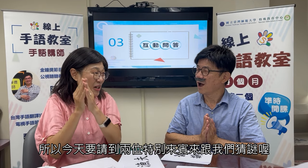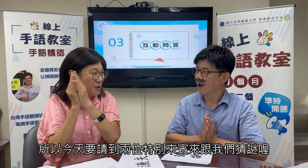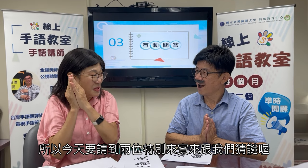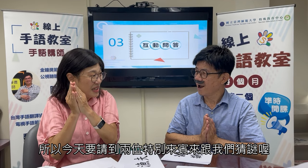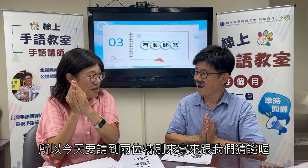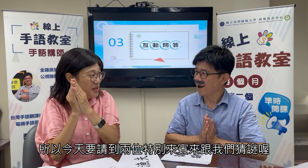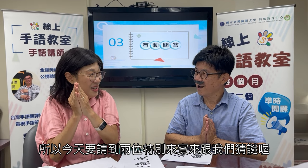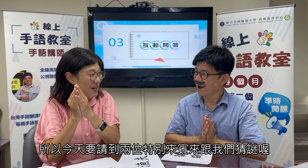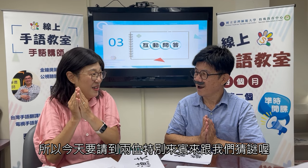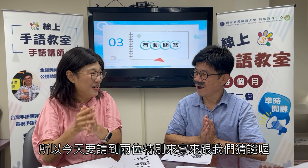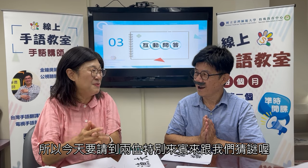我们猜谜哦。